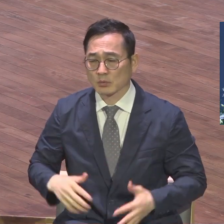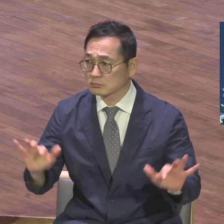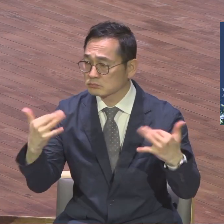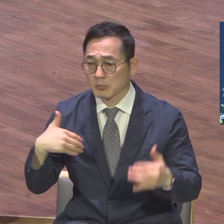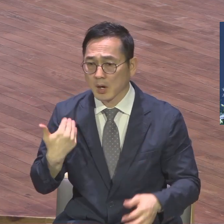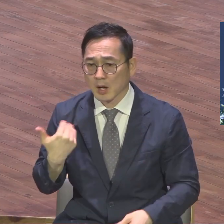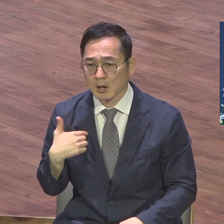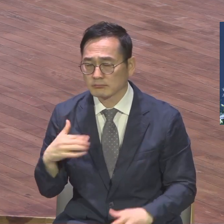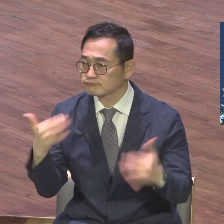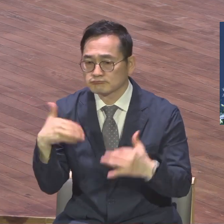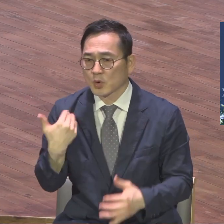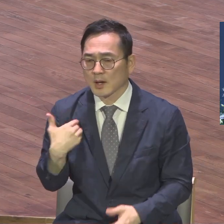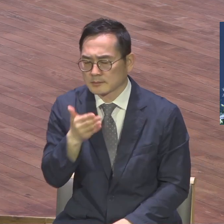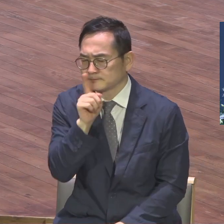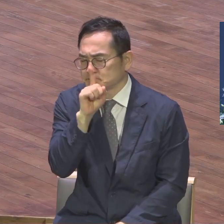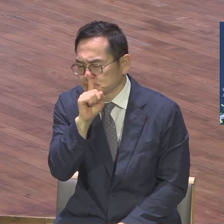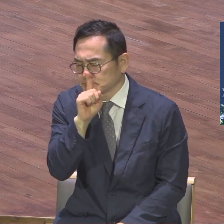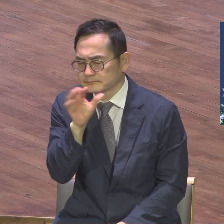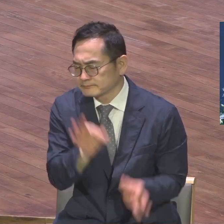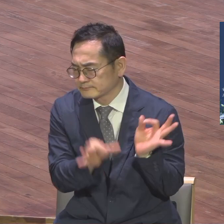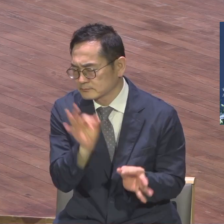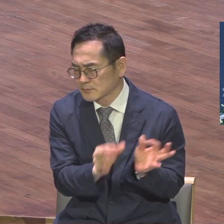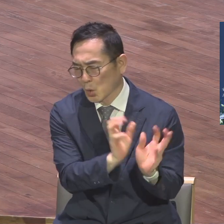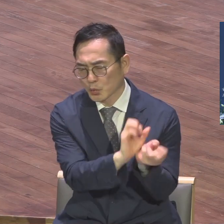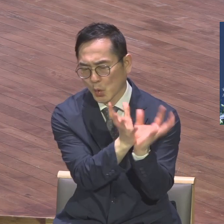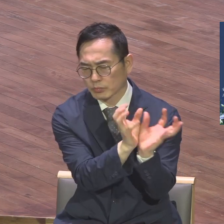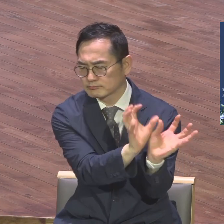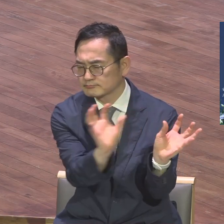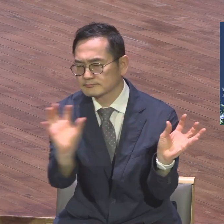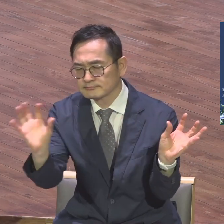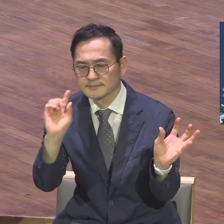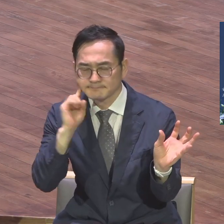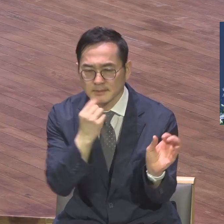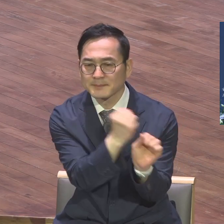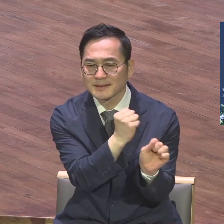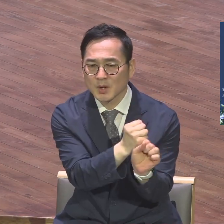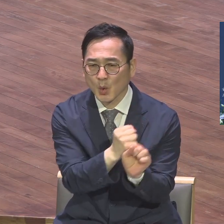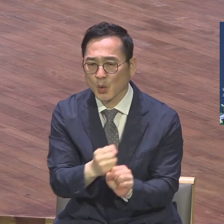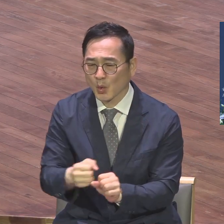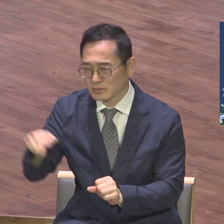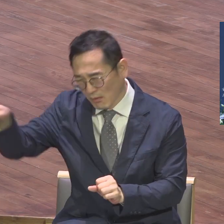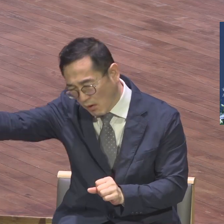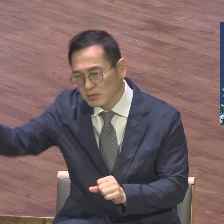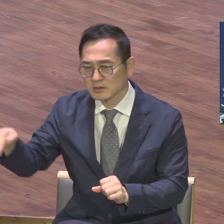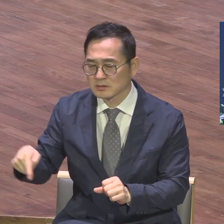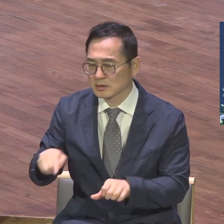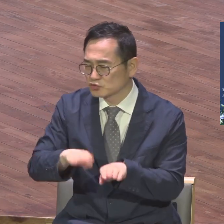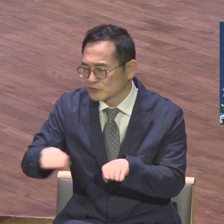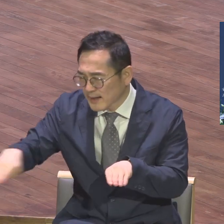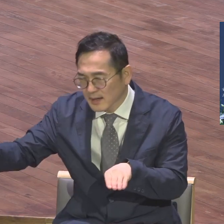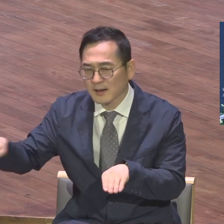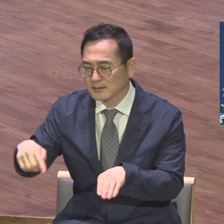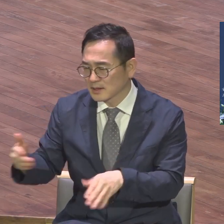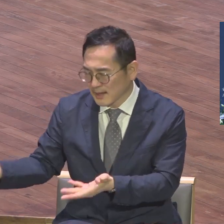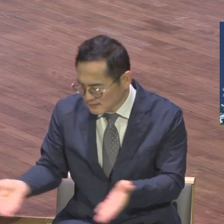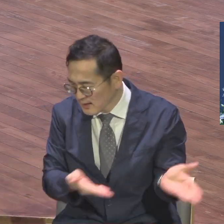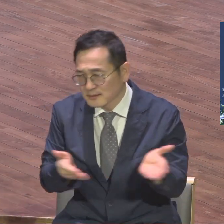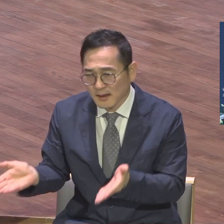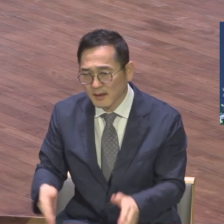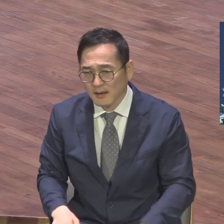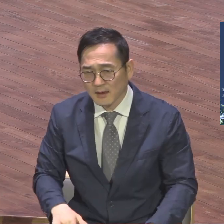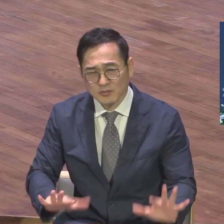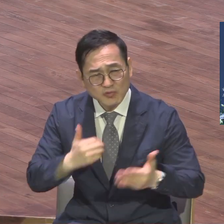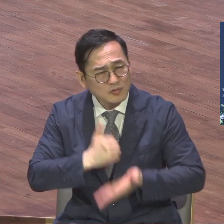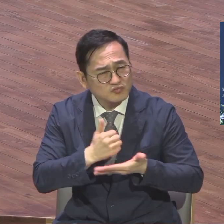잘 몰라. 최고 험한 현장 최전방에서 교회를 사랑하고 영혼을 사랑하고 복음을 사랑하는